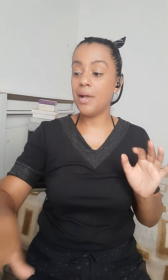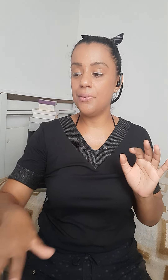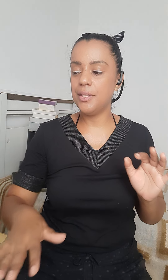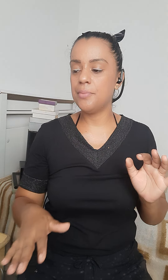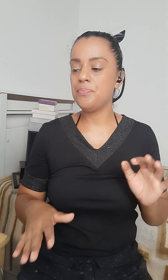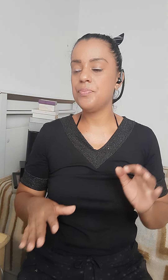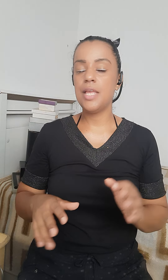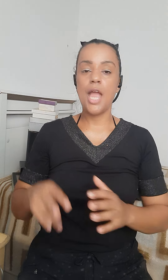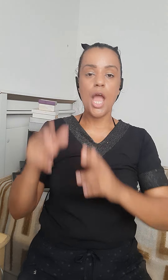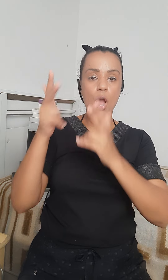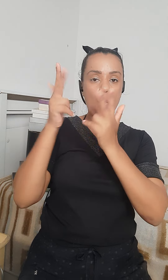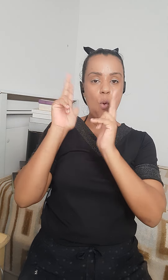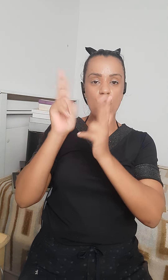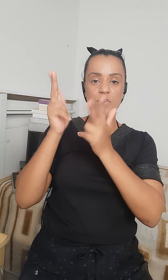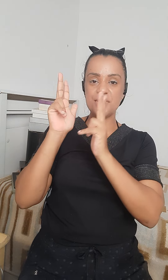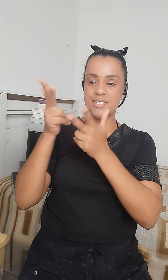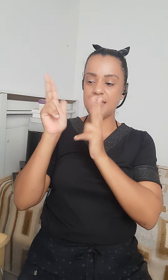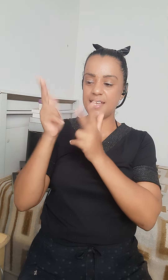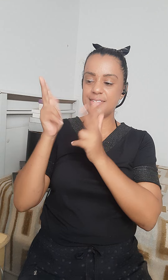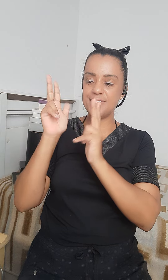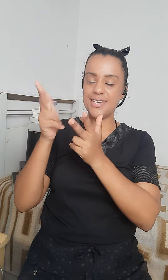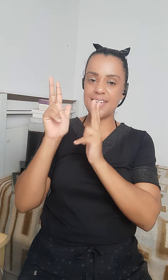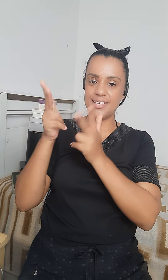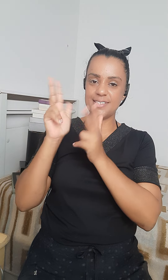maioria. Conversar, sinais.